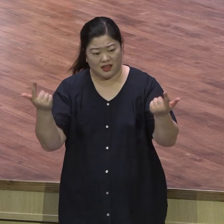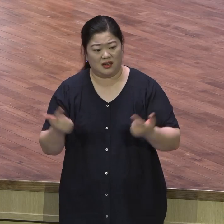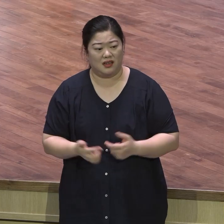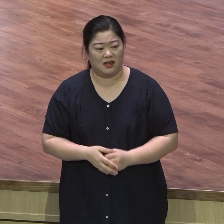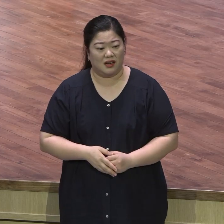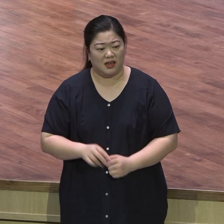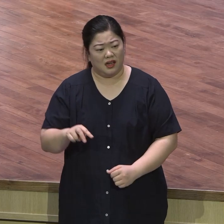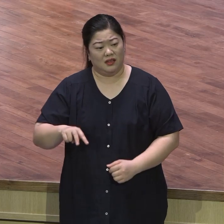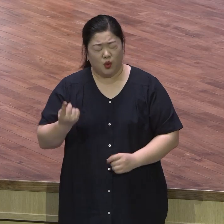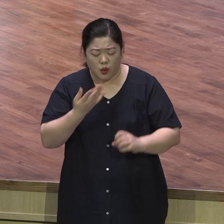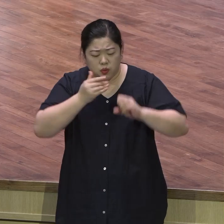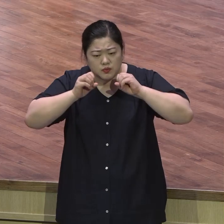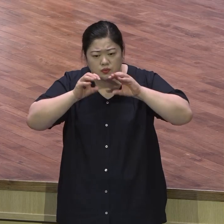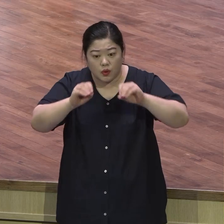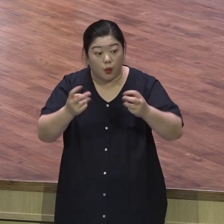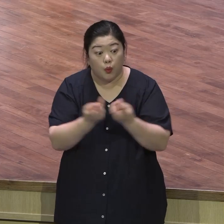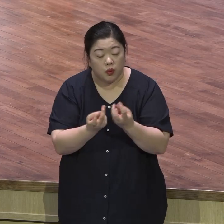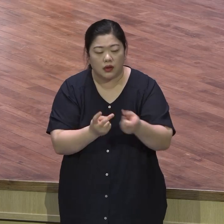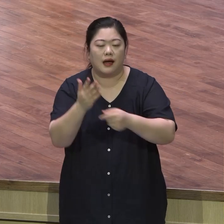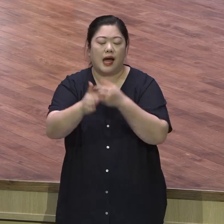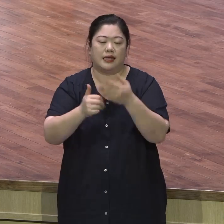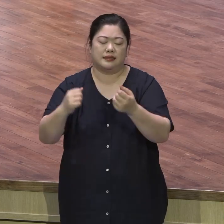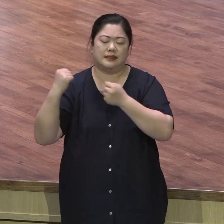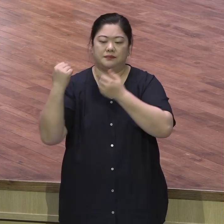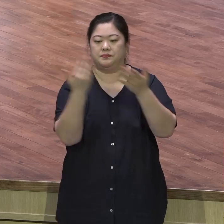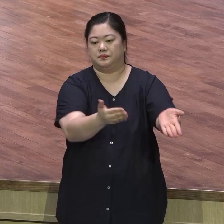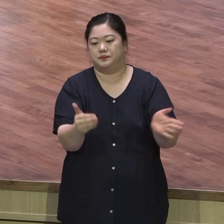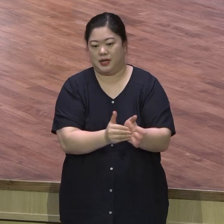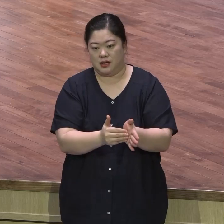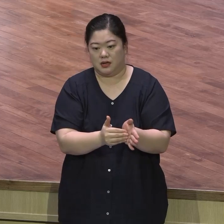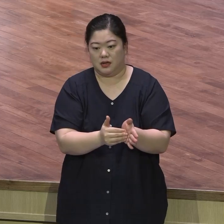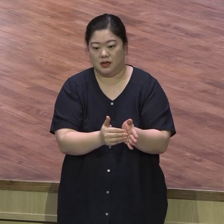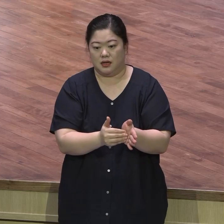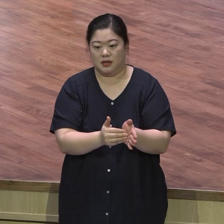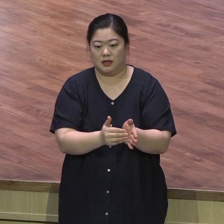모든 족속으로 땅 끝까지 만민에게